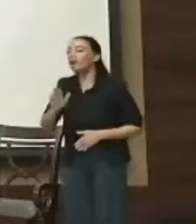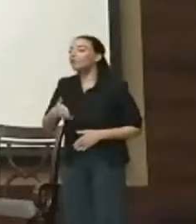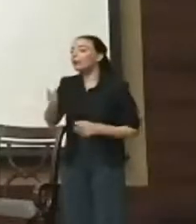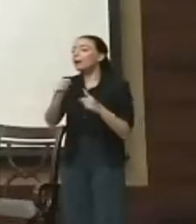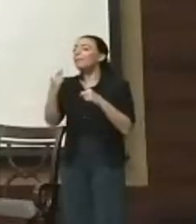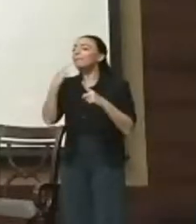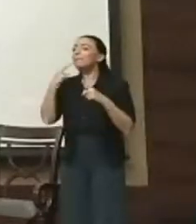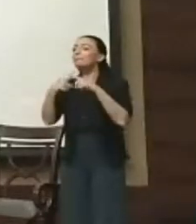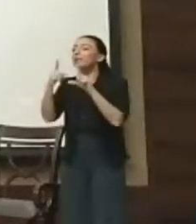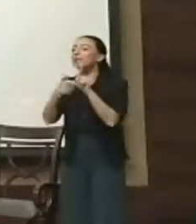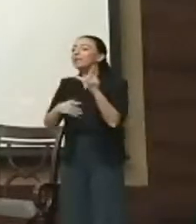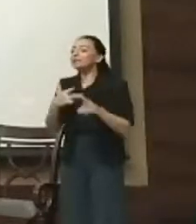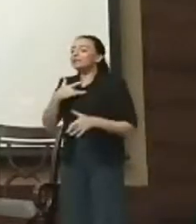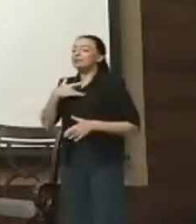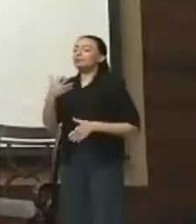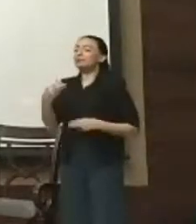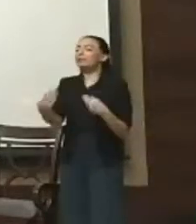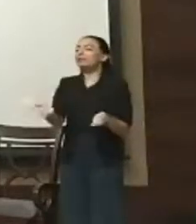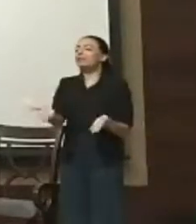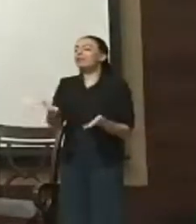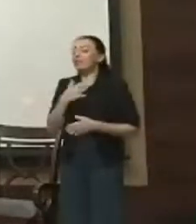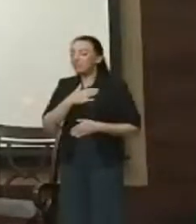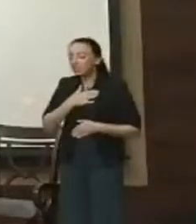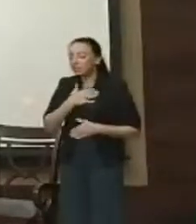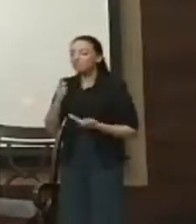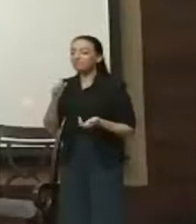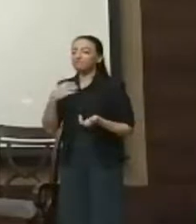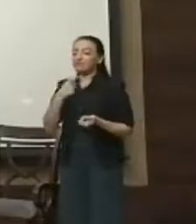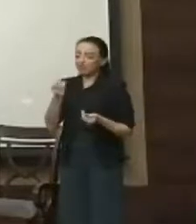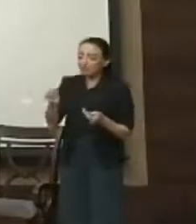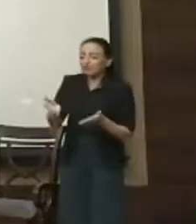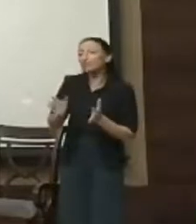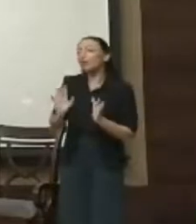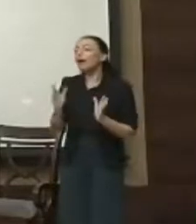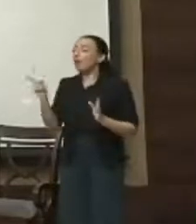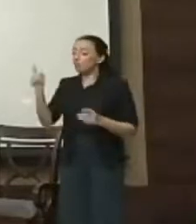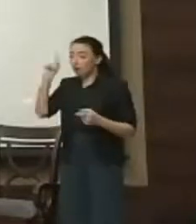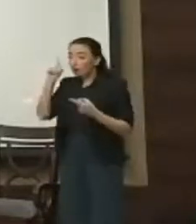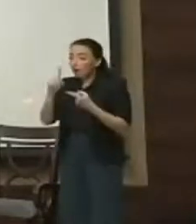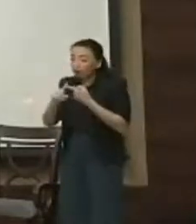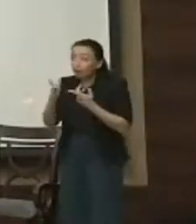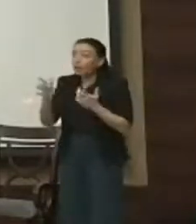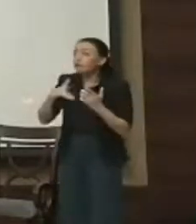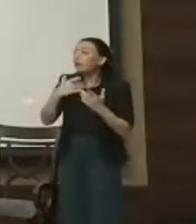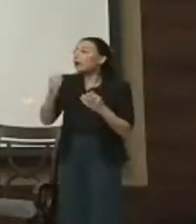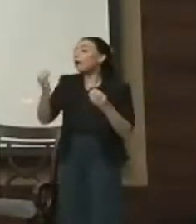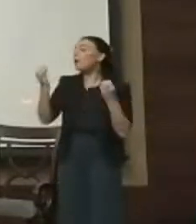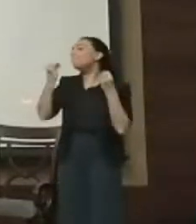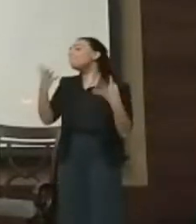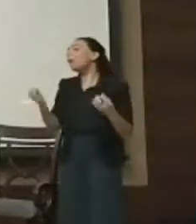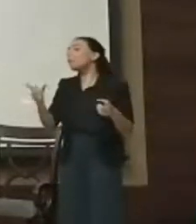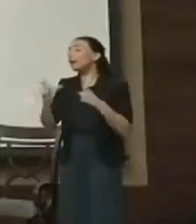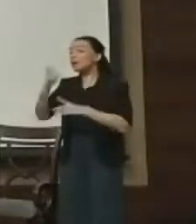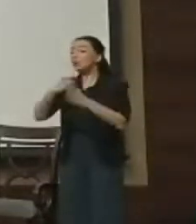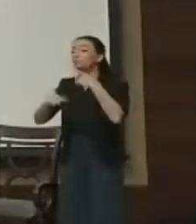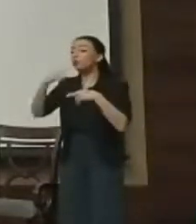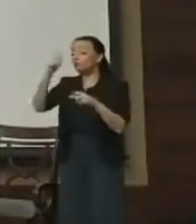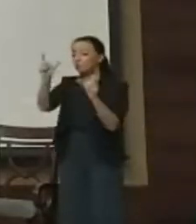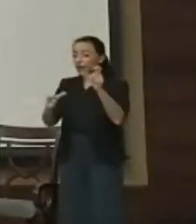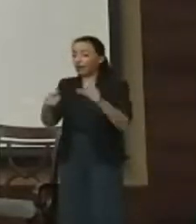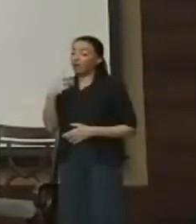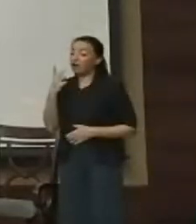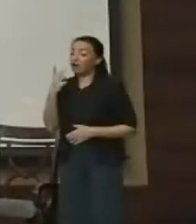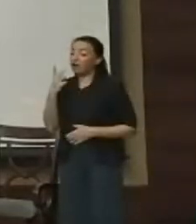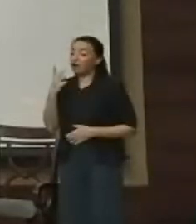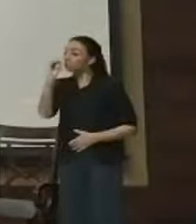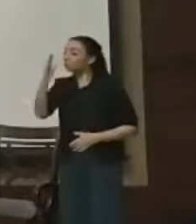और आप you will agree with me कि कई धारणा ऐसे काफी विकलांग लोग मैंने खुद देखा है और कई